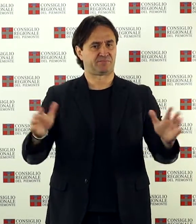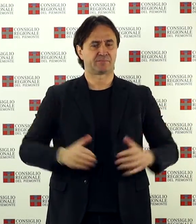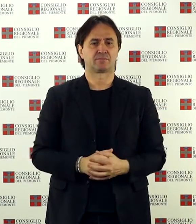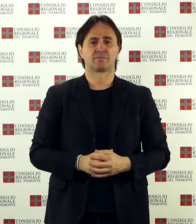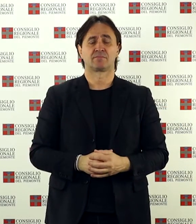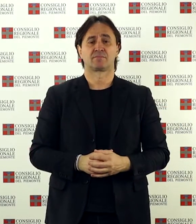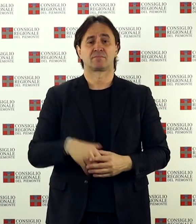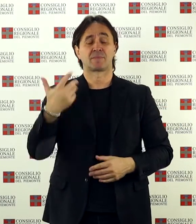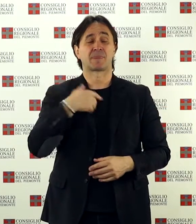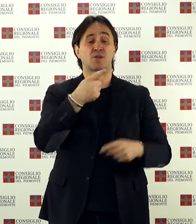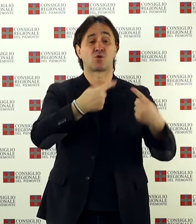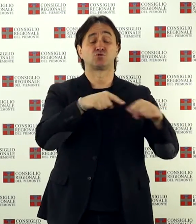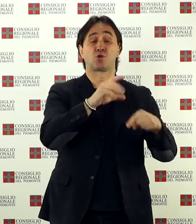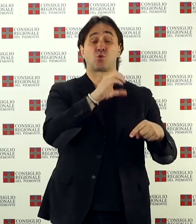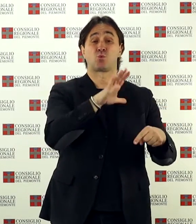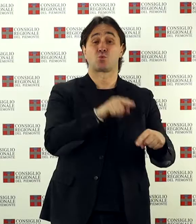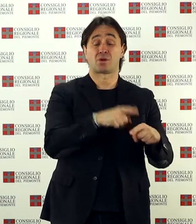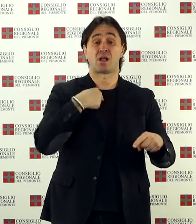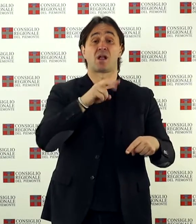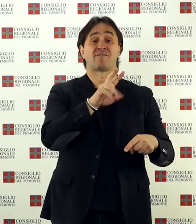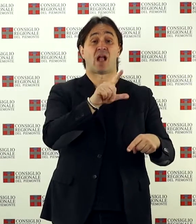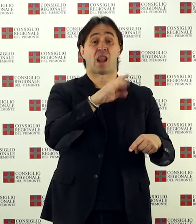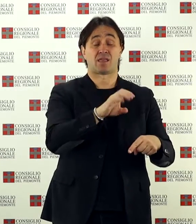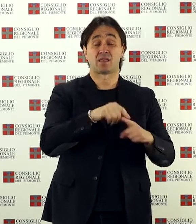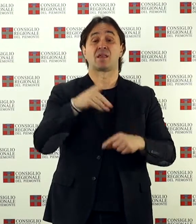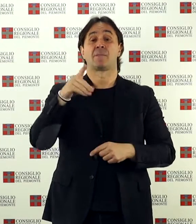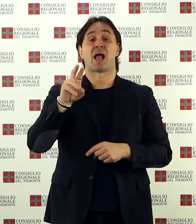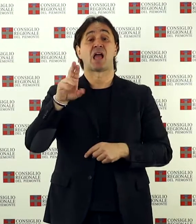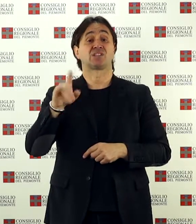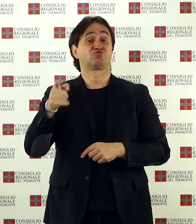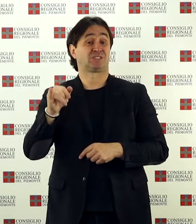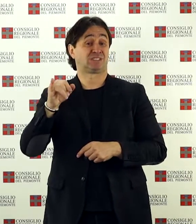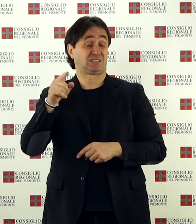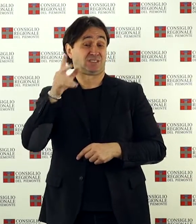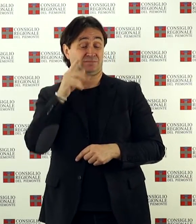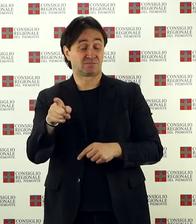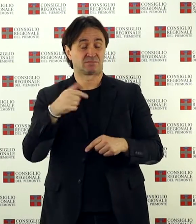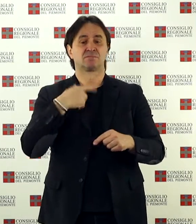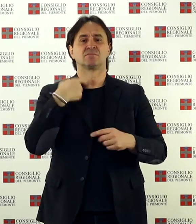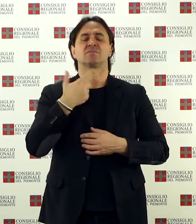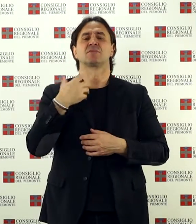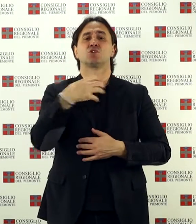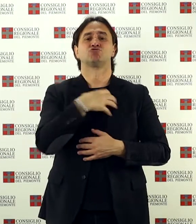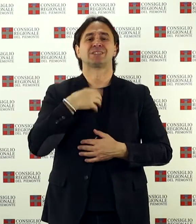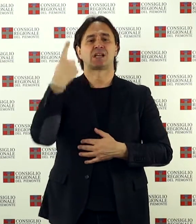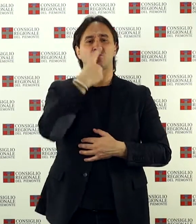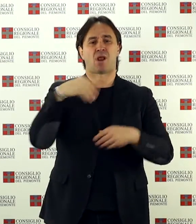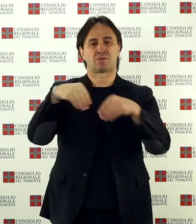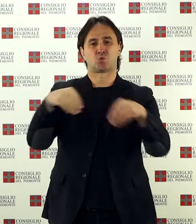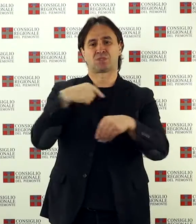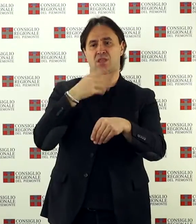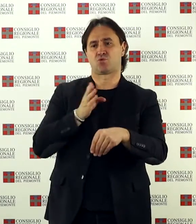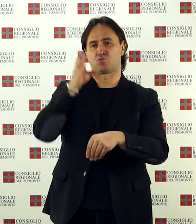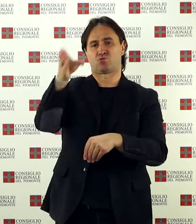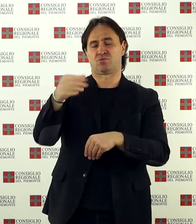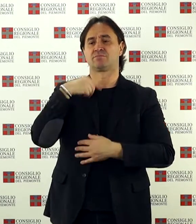La Commissione Cultura, con il presidente Daniele Valle e l'assessora Antonella Parigi, ha svolto un sopralluogo al Museo regionale di Scienze Naturali